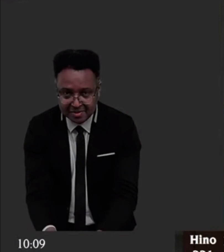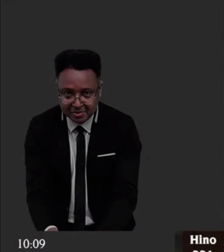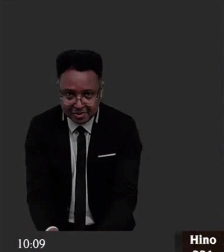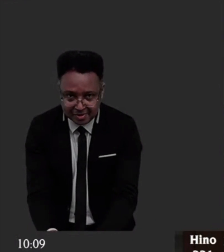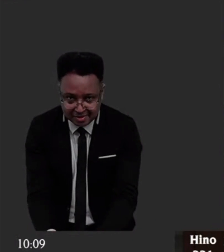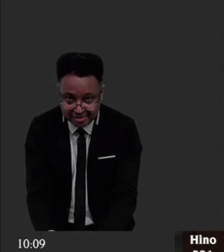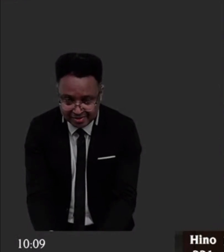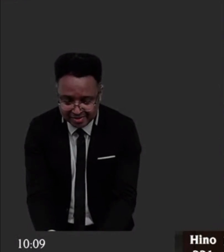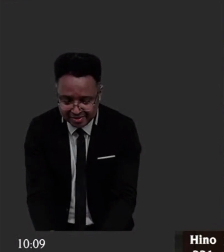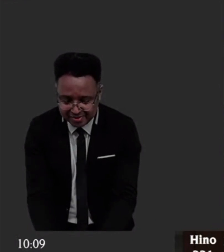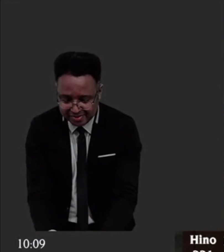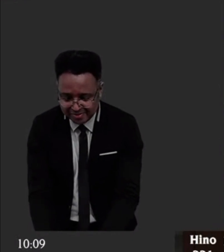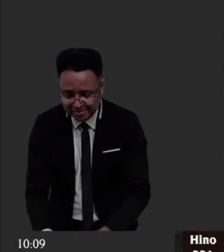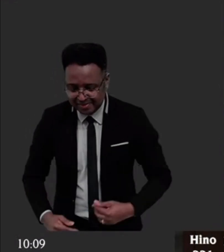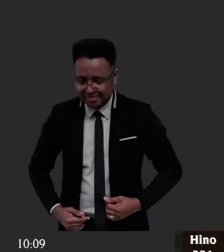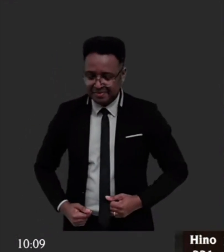Glória a Jesus.